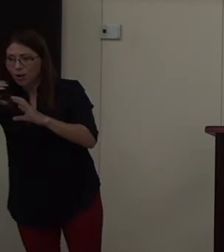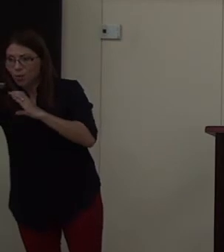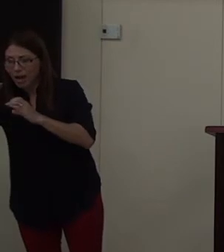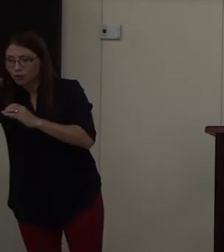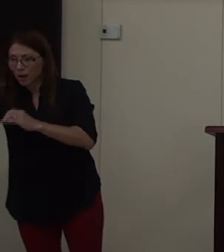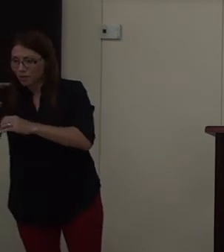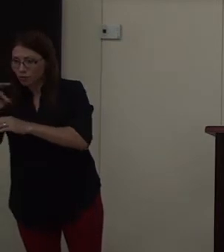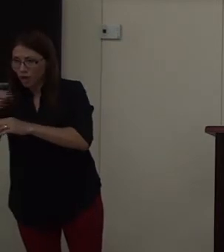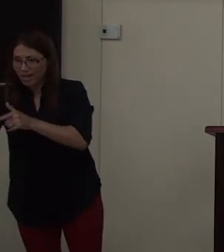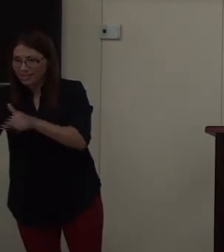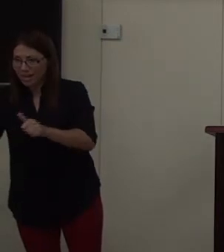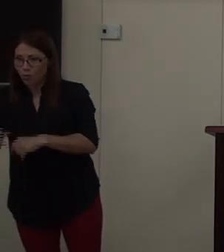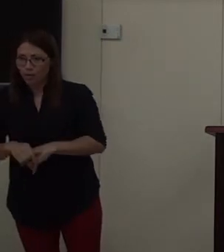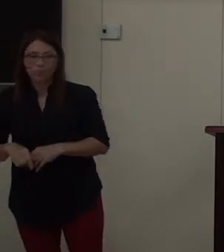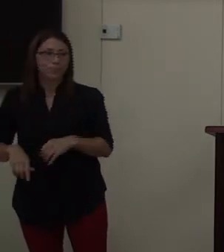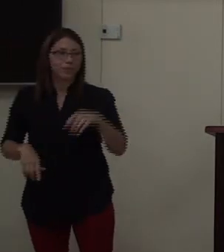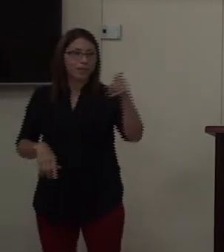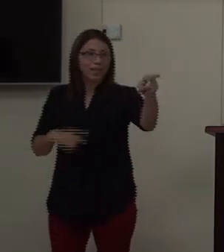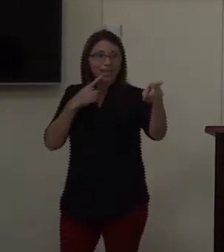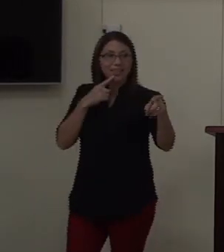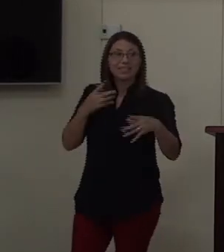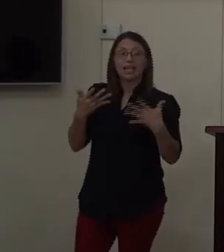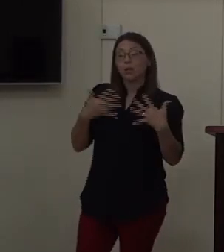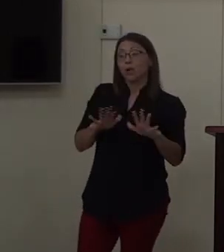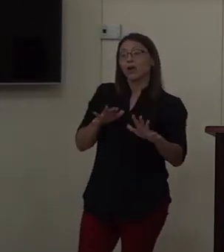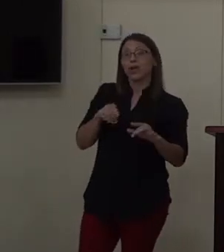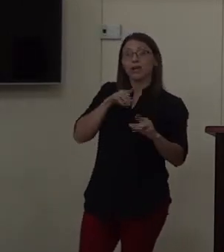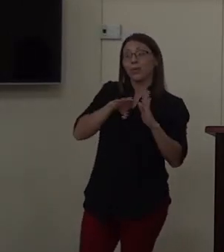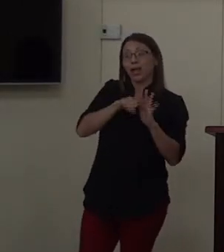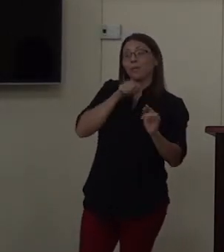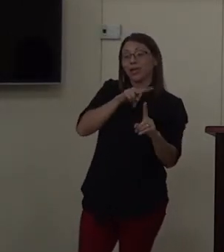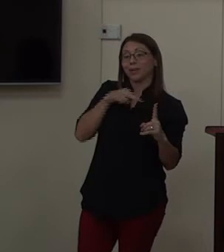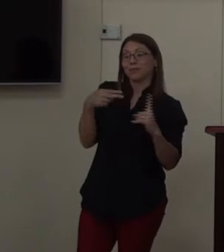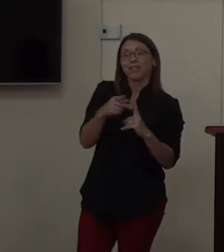Y esto, este lado no tendría mucha legitimidad del ver, digamos, ¿no?